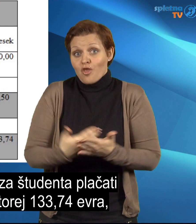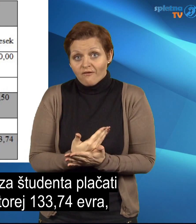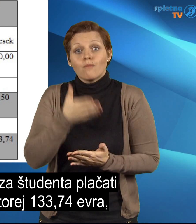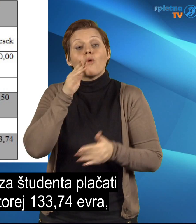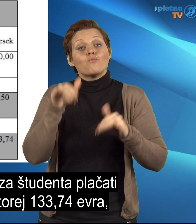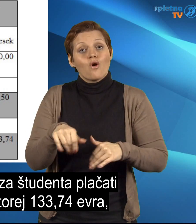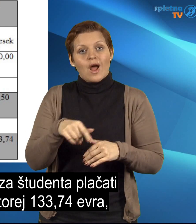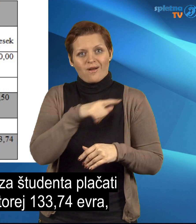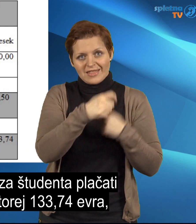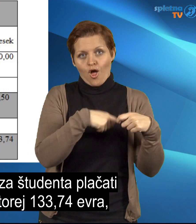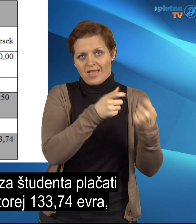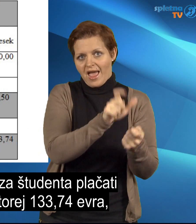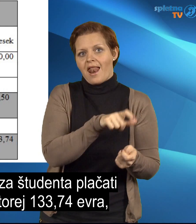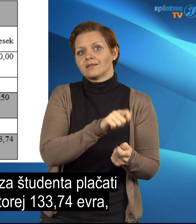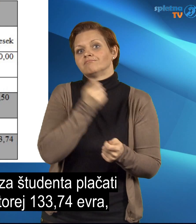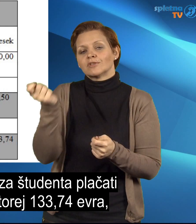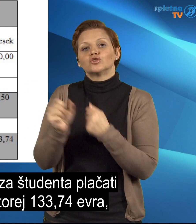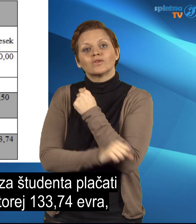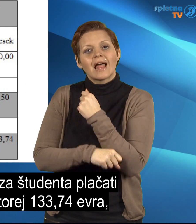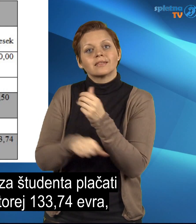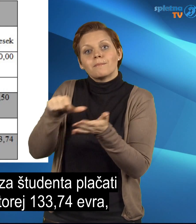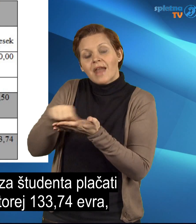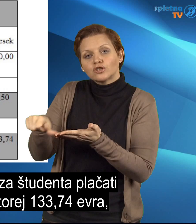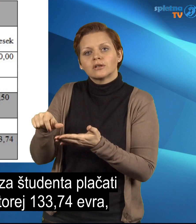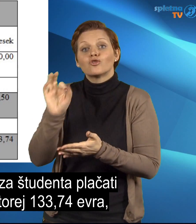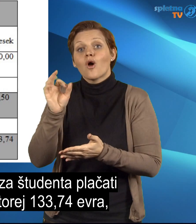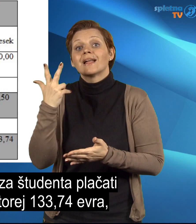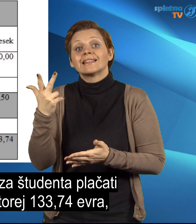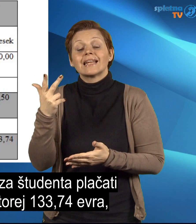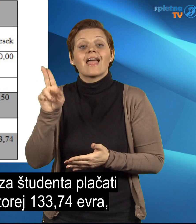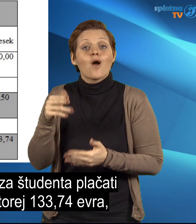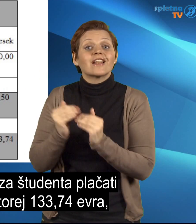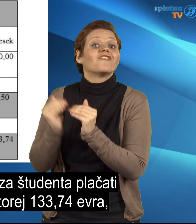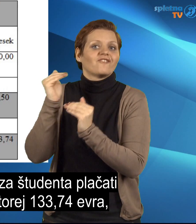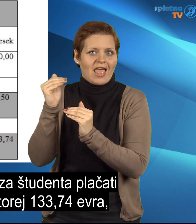Po novem bo moral za študenta plačati dobre 3 evre več, torej